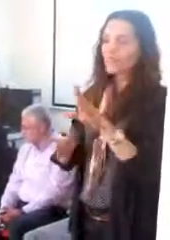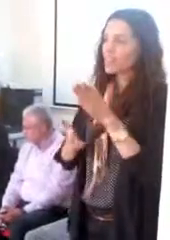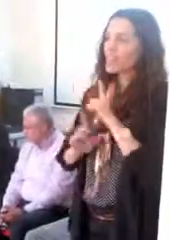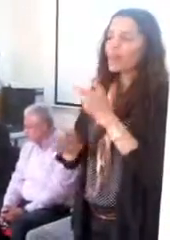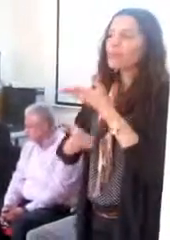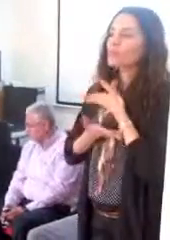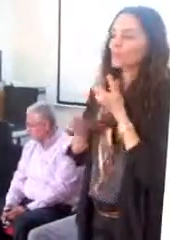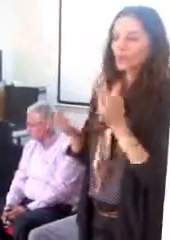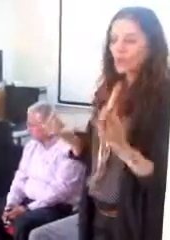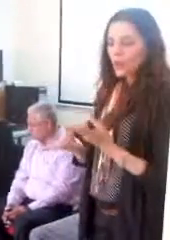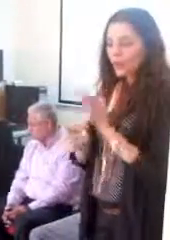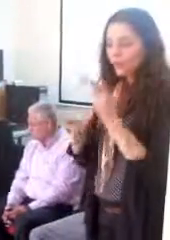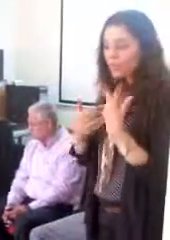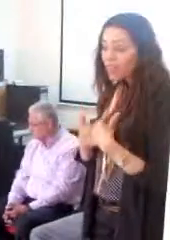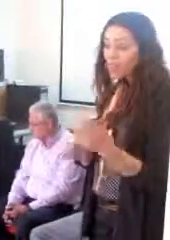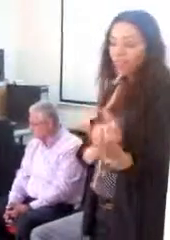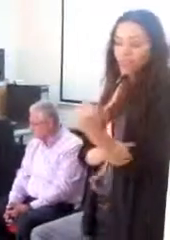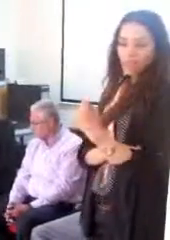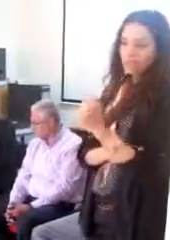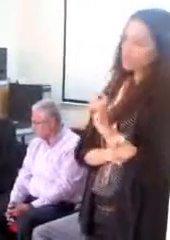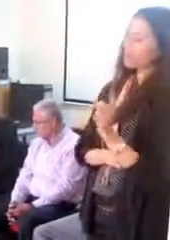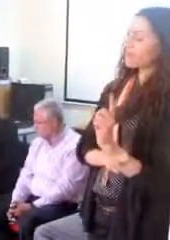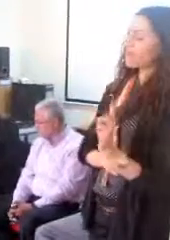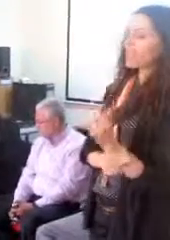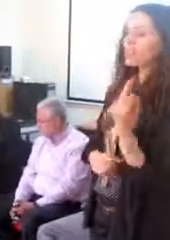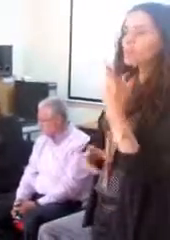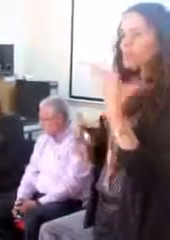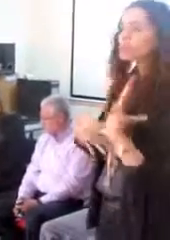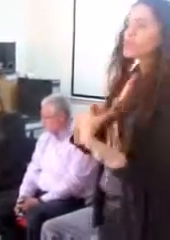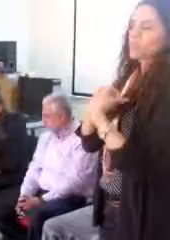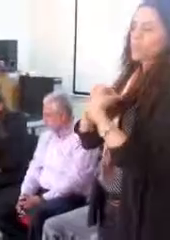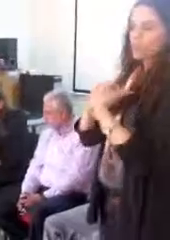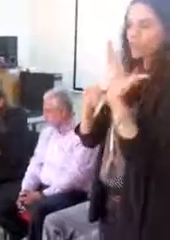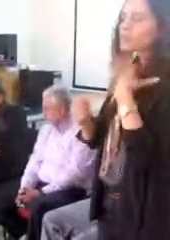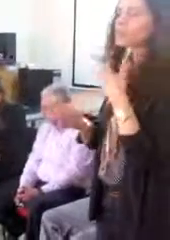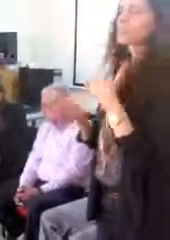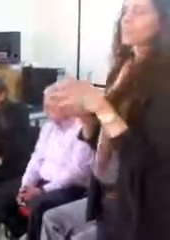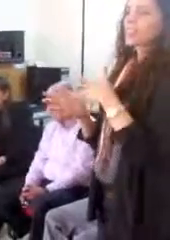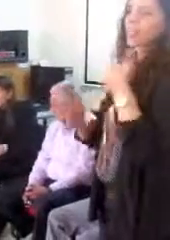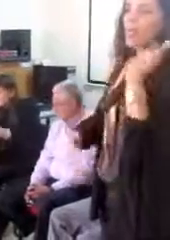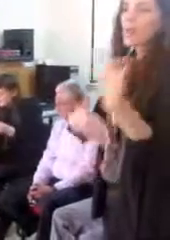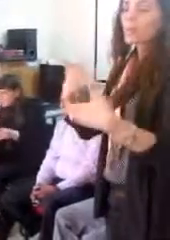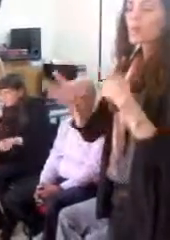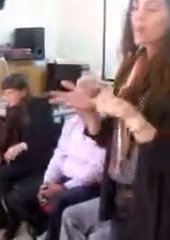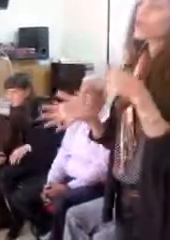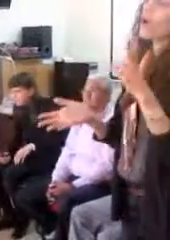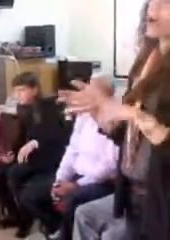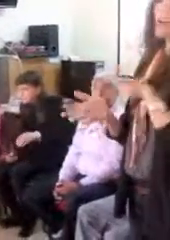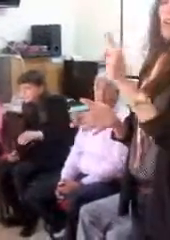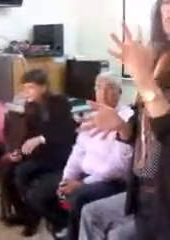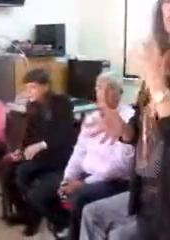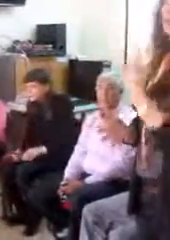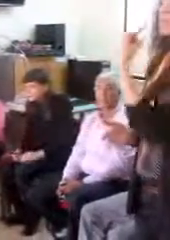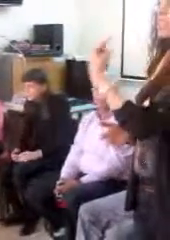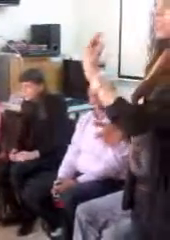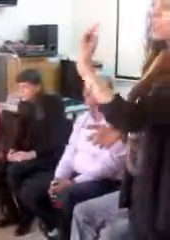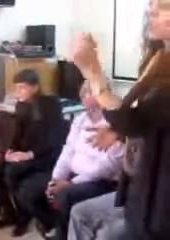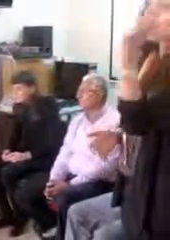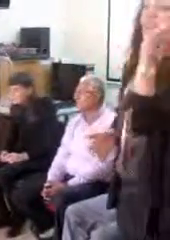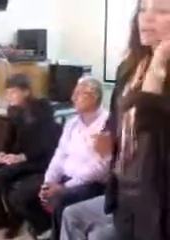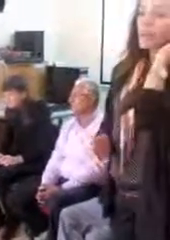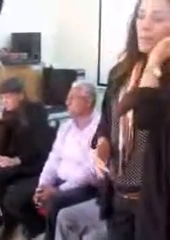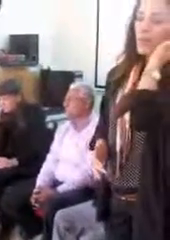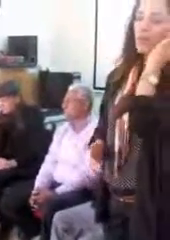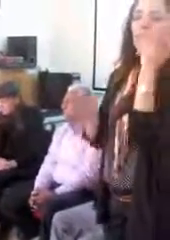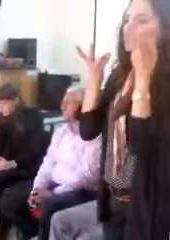اللي هوين، انه انتم بتقرروا انه بلا بدكم تتحدوا، بدكم تكملوا، وبدكم تكون، لانه حقكم تكون زي اي امراه